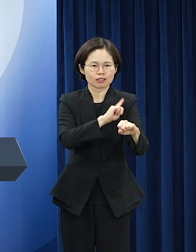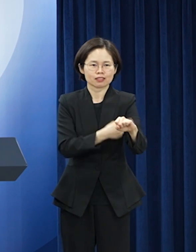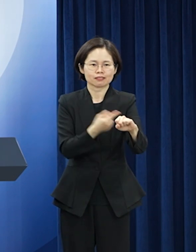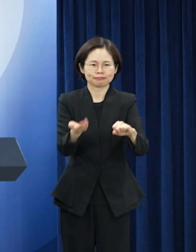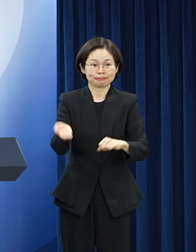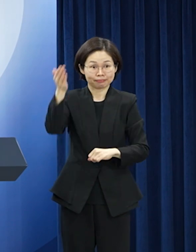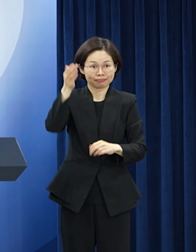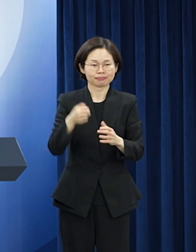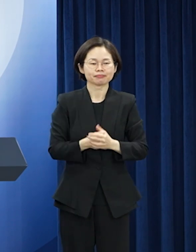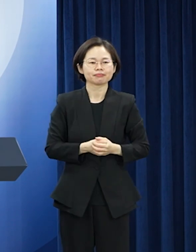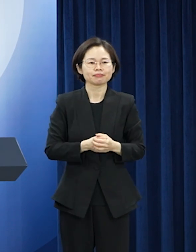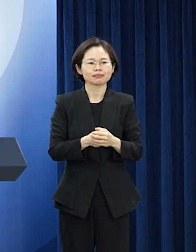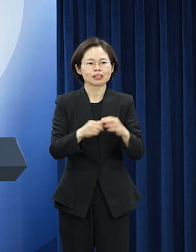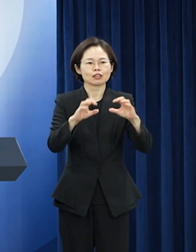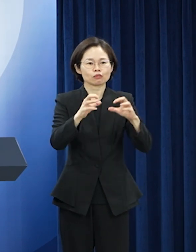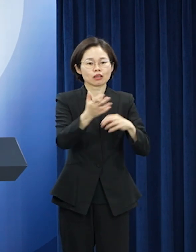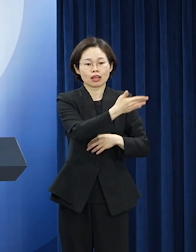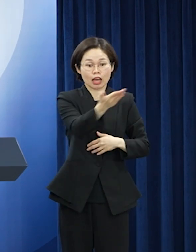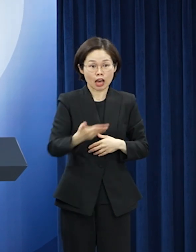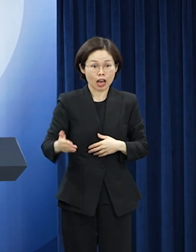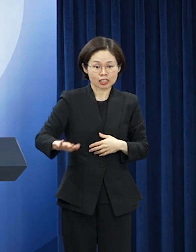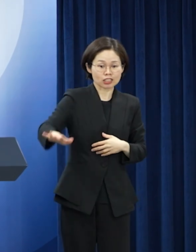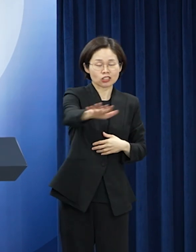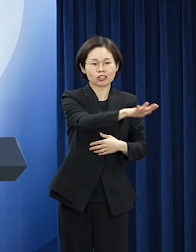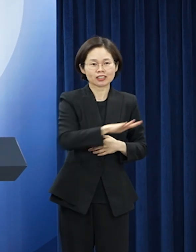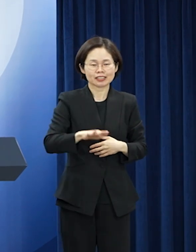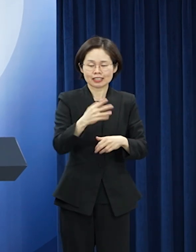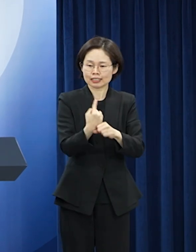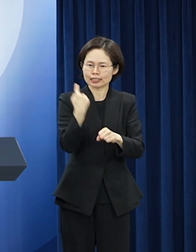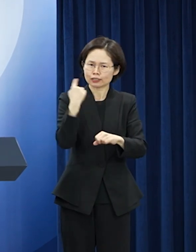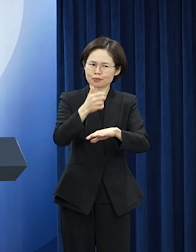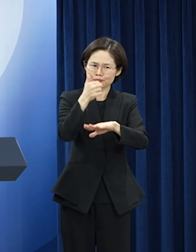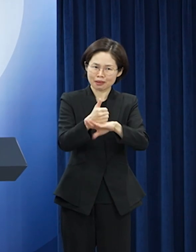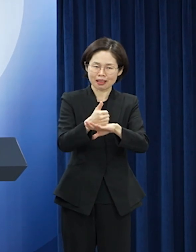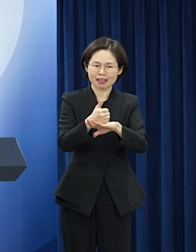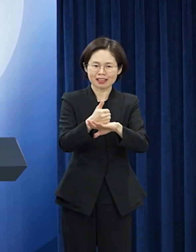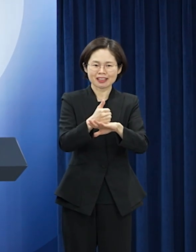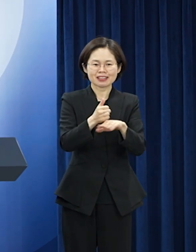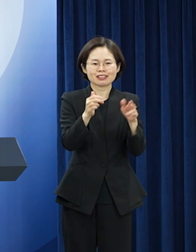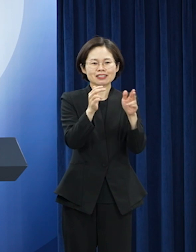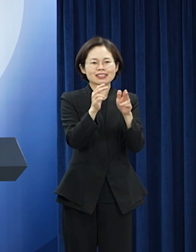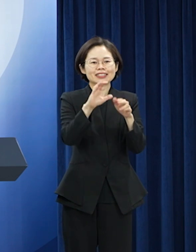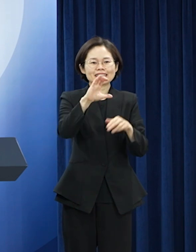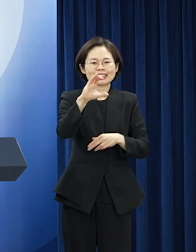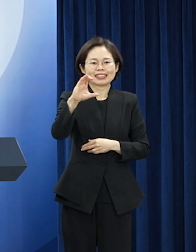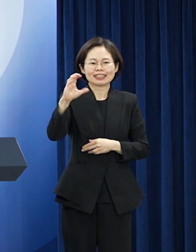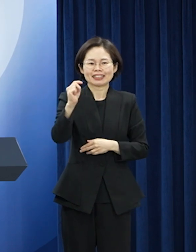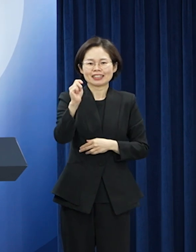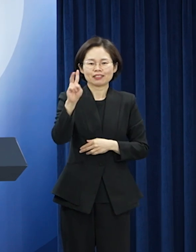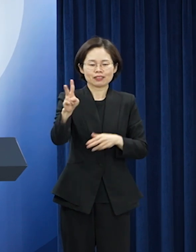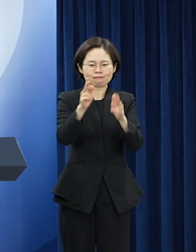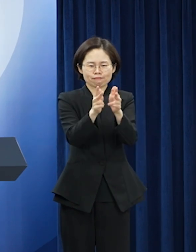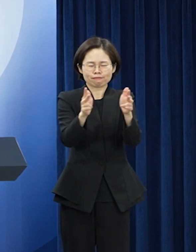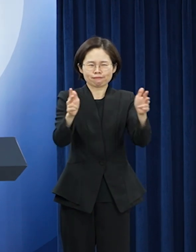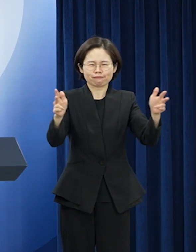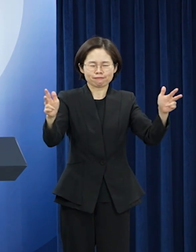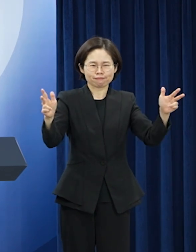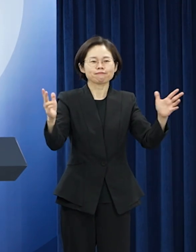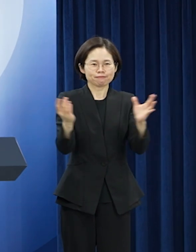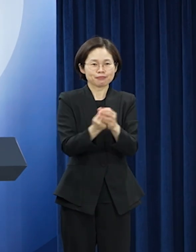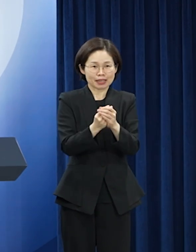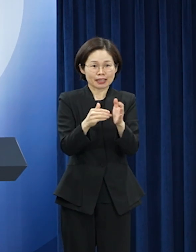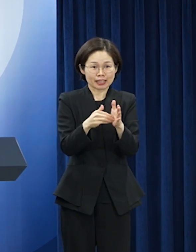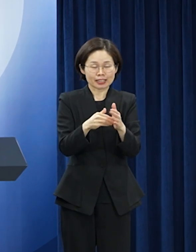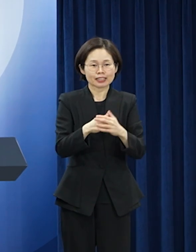강화하겠습니다. 국가하천 전 구간에 작년 말까지 설치한 8천여 대의 CCTV를 활용하여